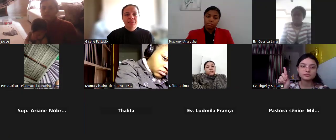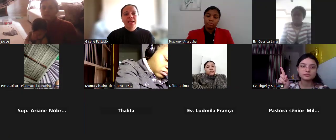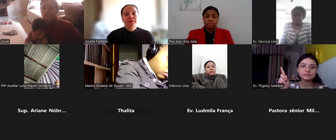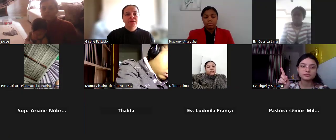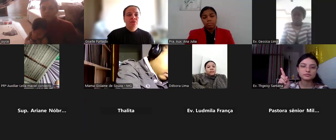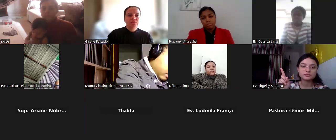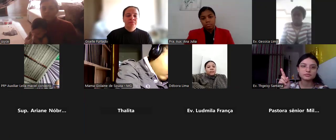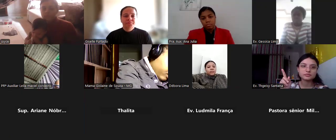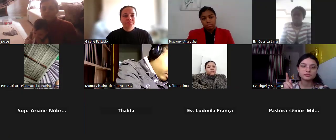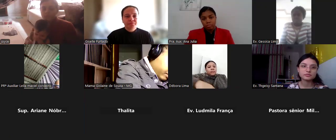Né? Então,